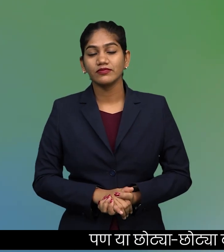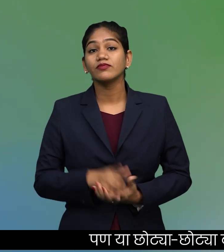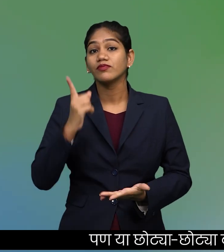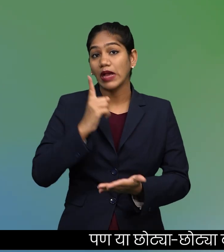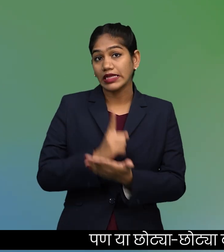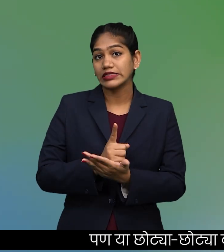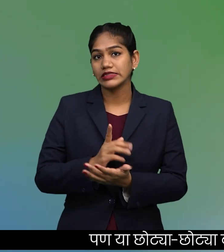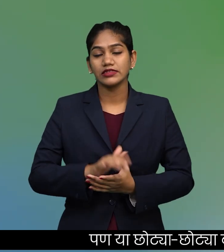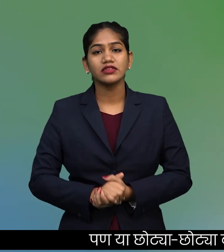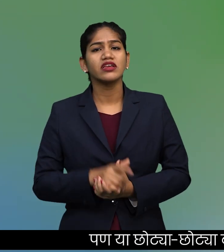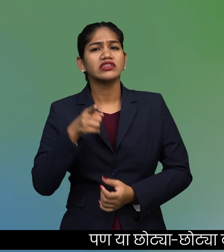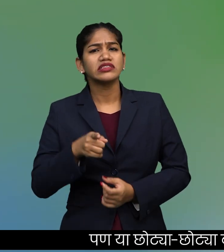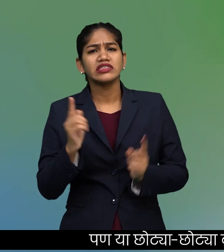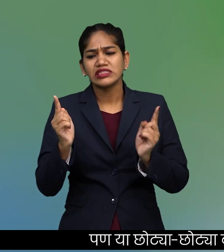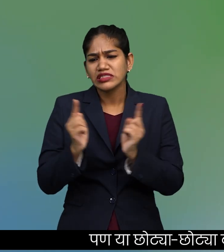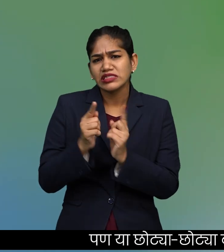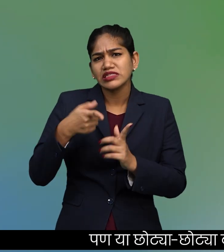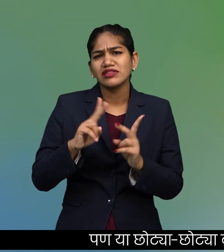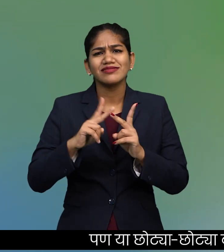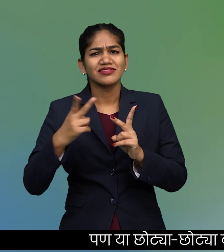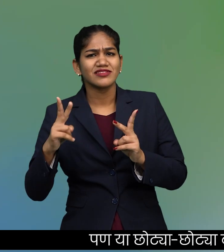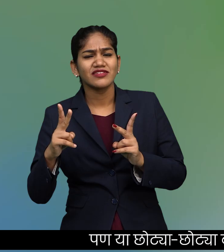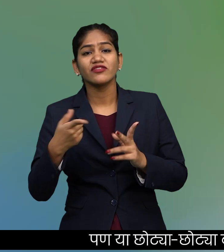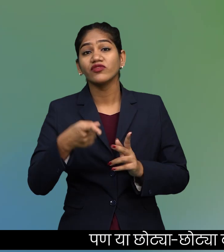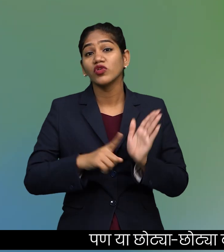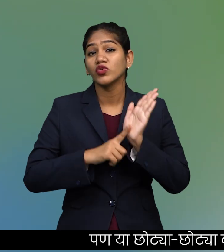पण या छोट्या छोट्या बदलांचा मोठा परिणाम दिसू शकतो.